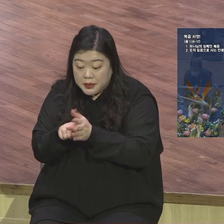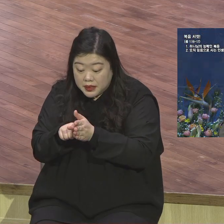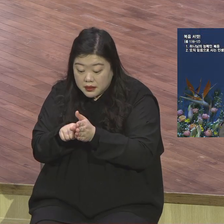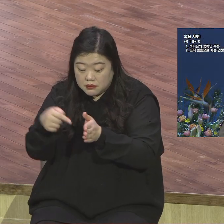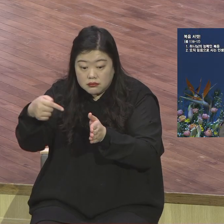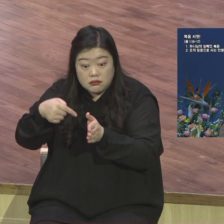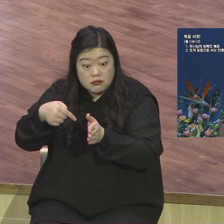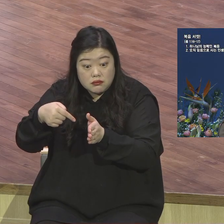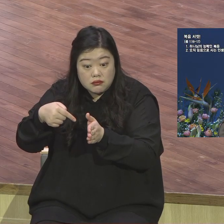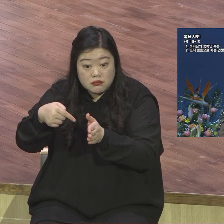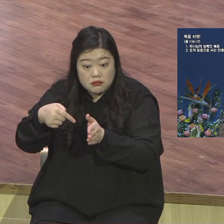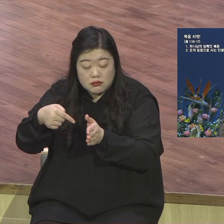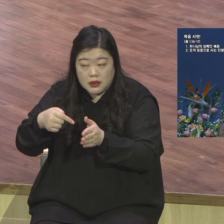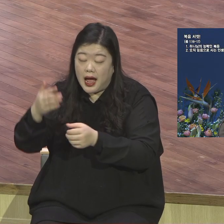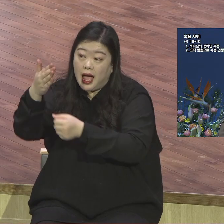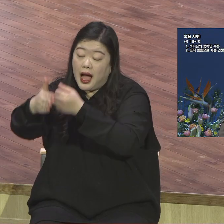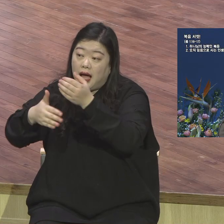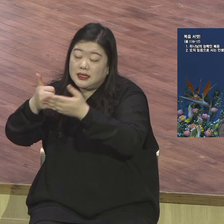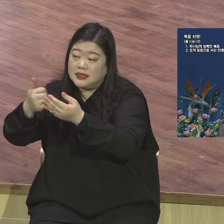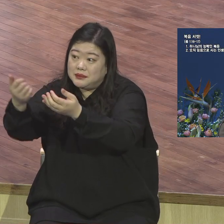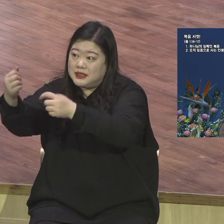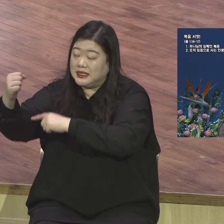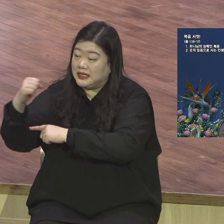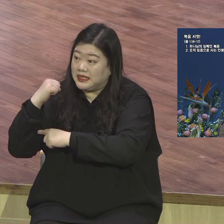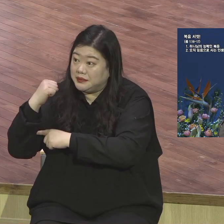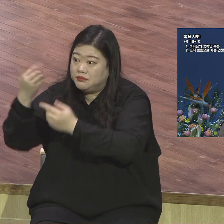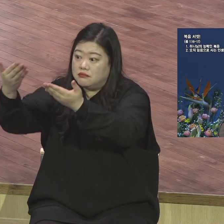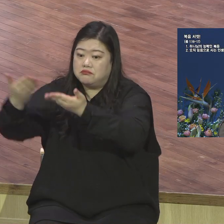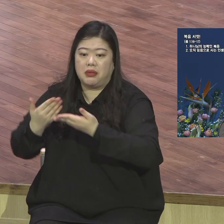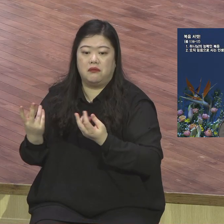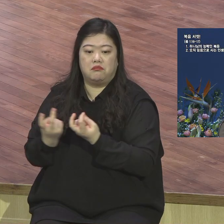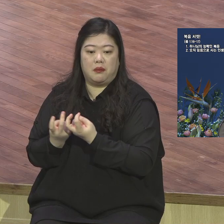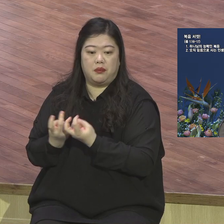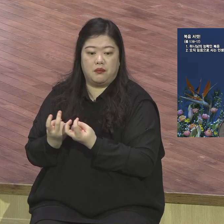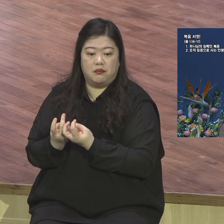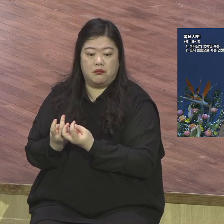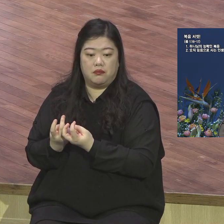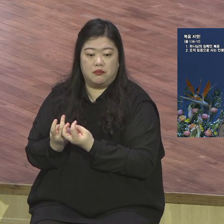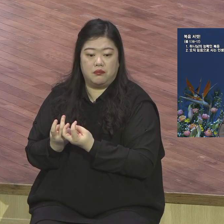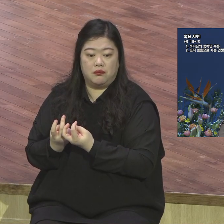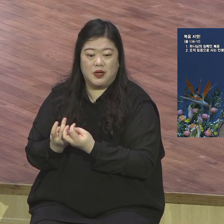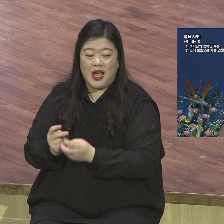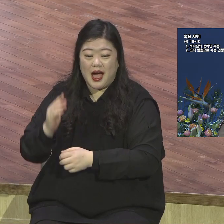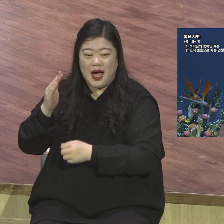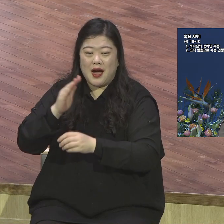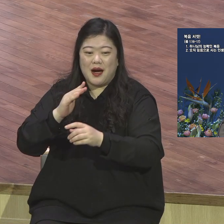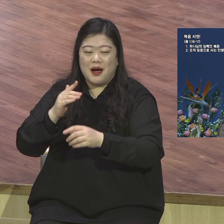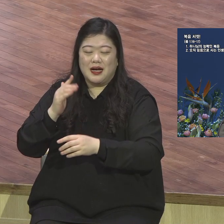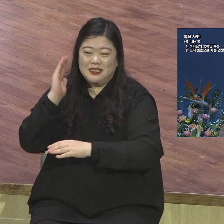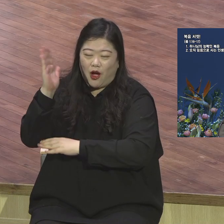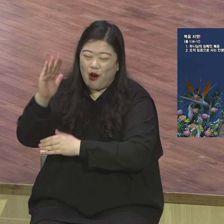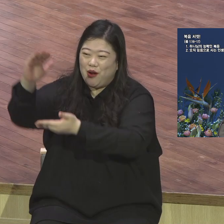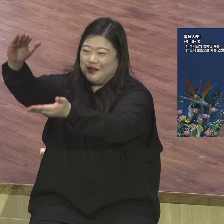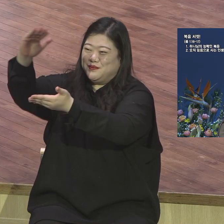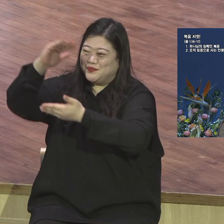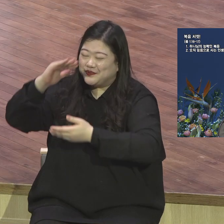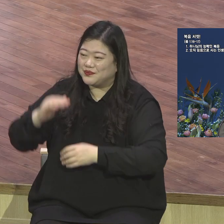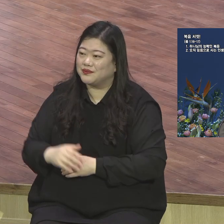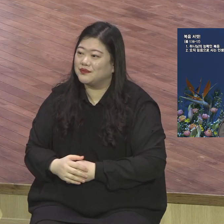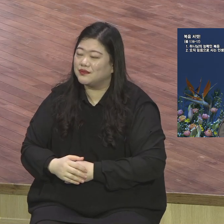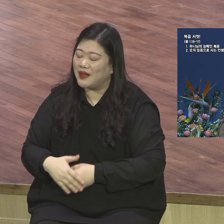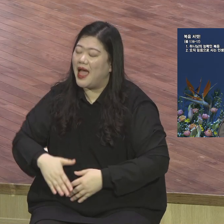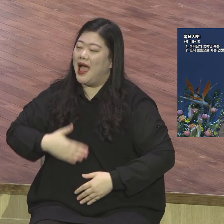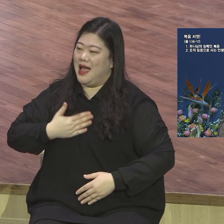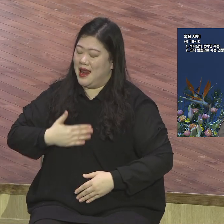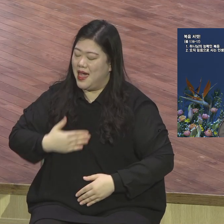이걸 붙잡아야 돼. 복음의 능력이 그 자체가, 복음의 능력 그 자체가 엄청난 것이지만은